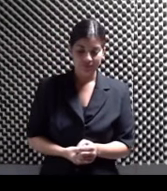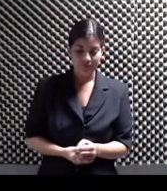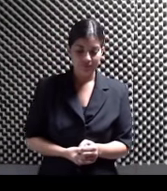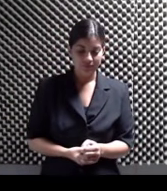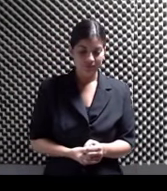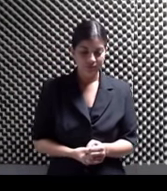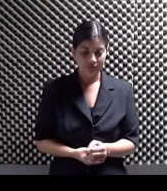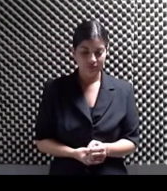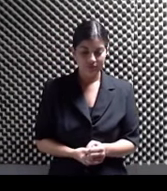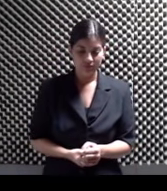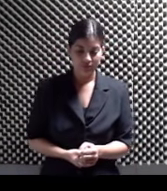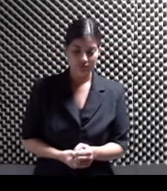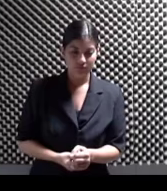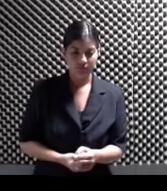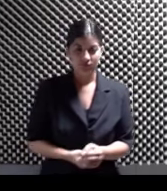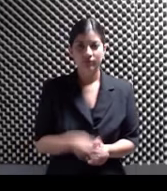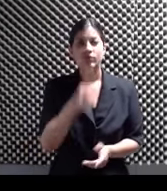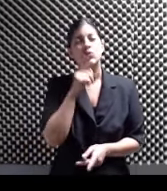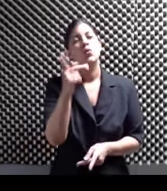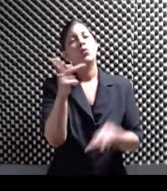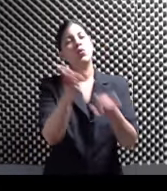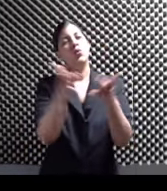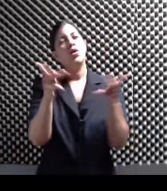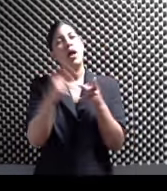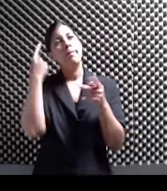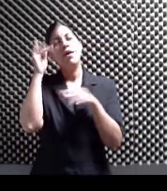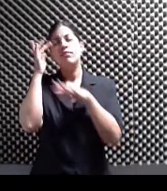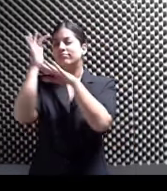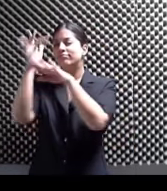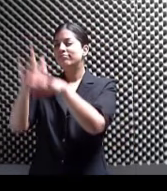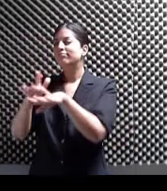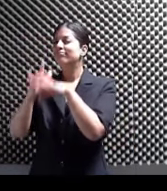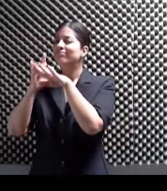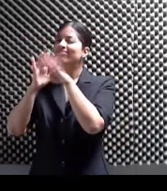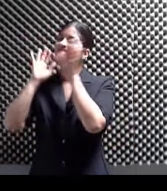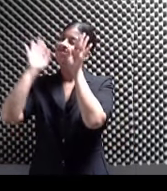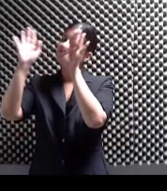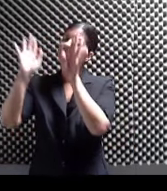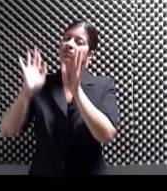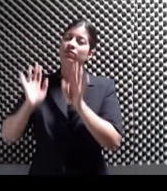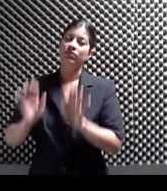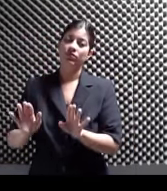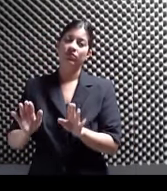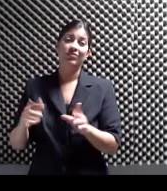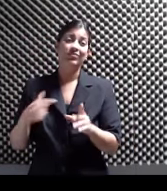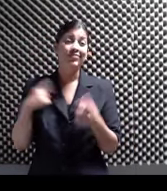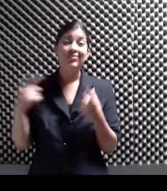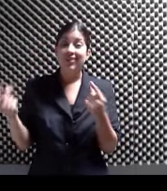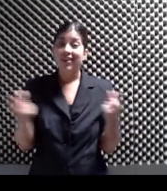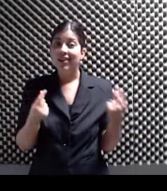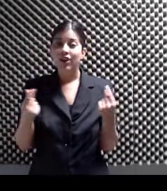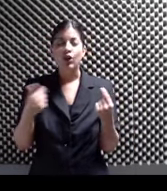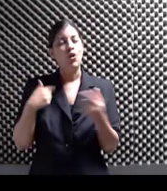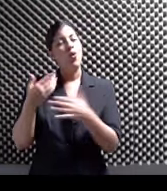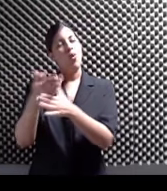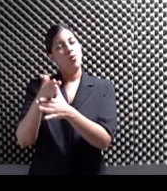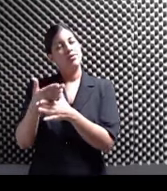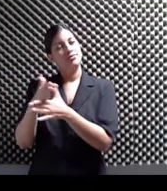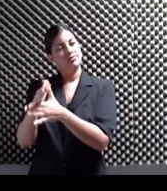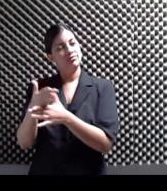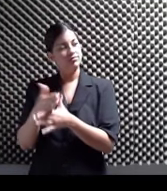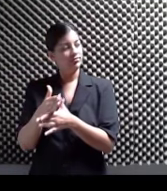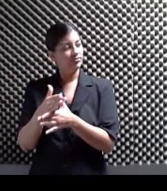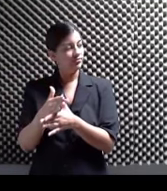me encontré con un espacio de meditación personal brutal, ¿sabes? Donde lo que hago es básicamente compartirle